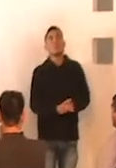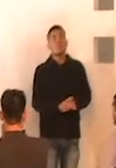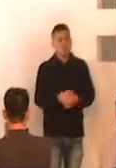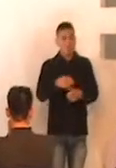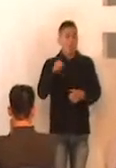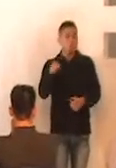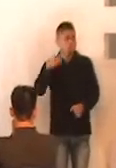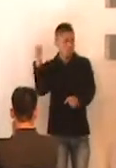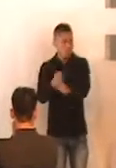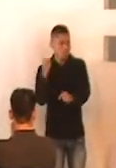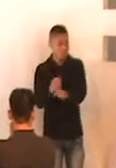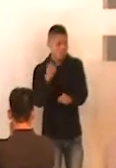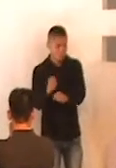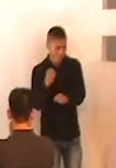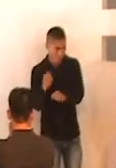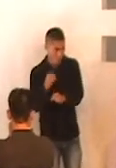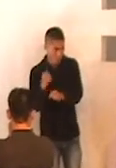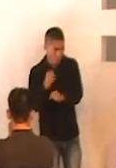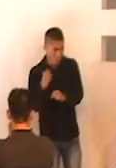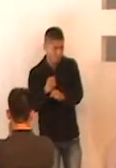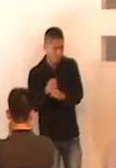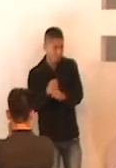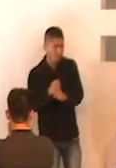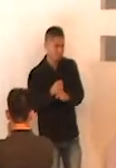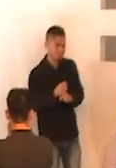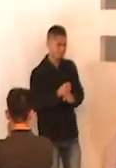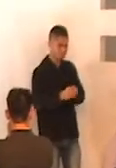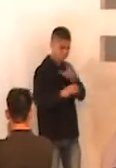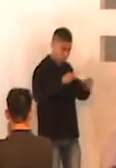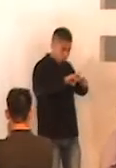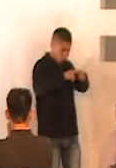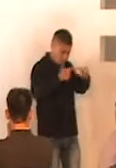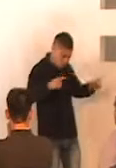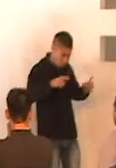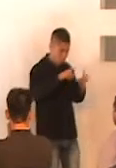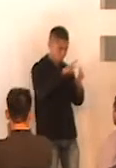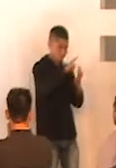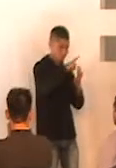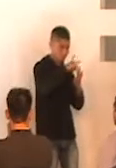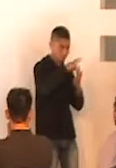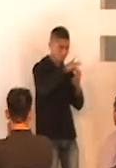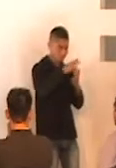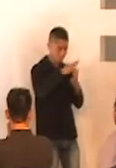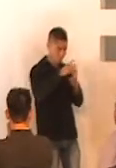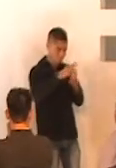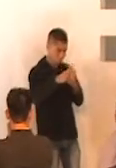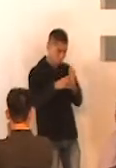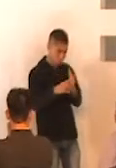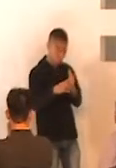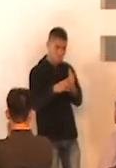el trabajo de la comunicación aumentativa alternativa? Es decir, ¿qué